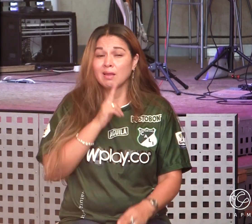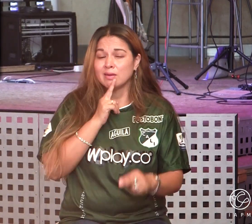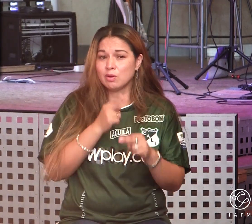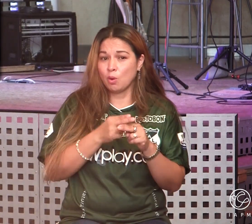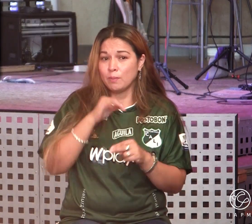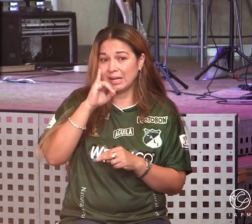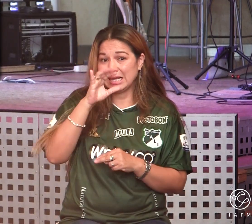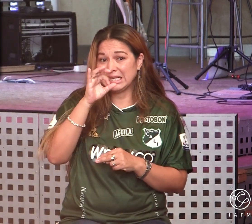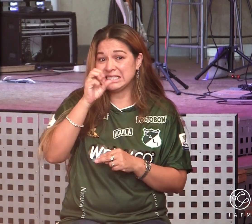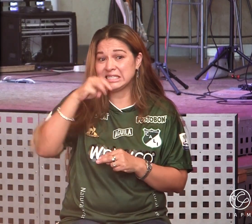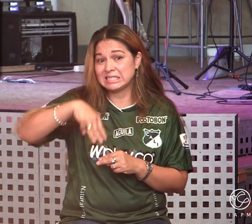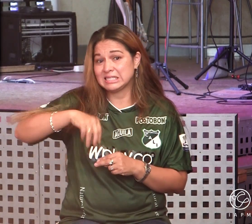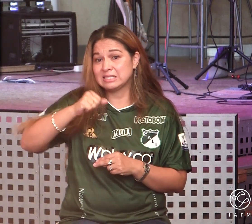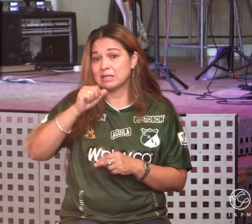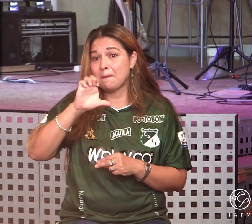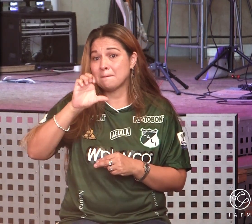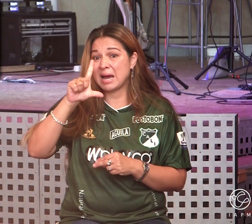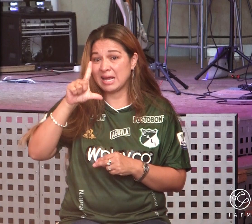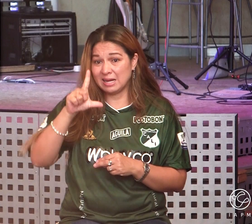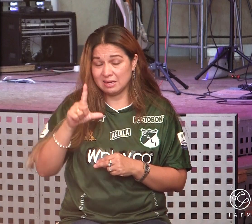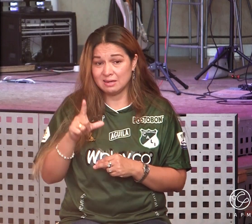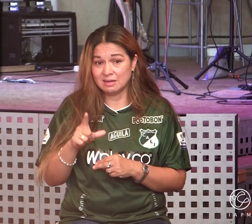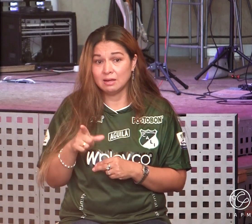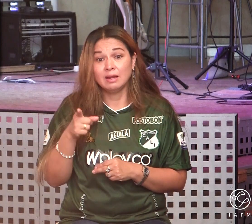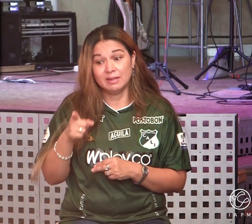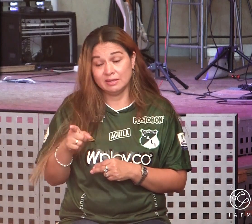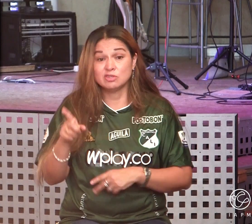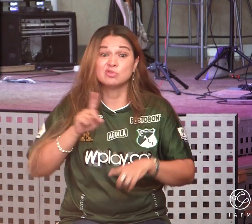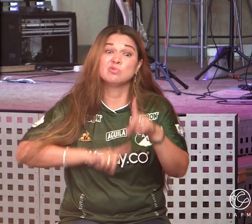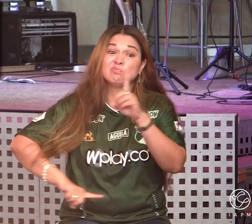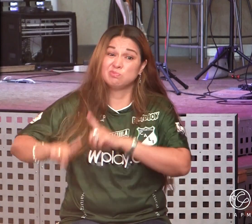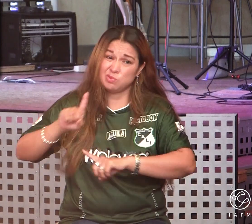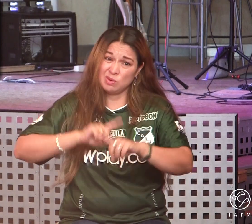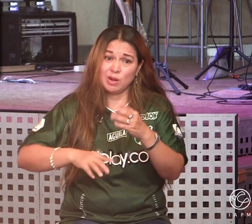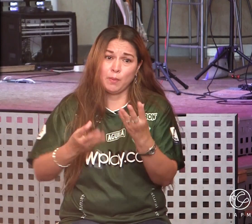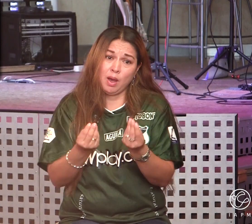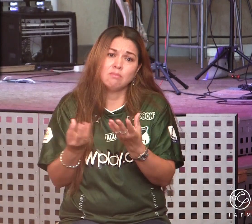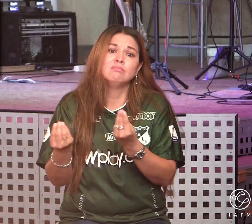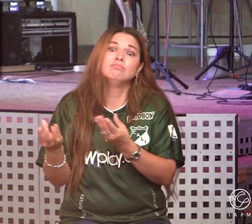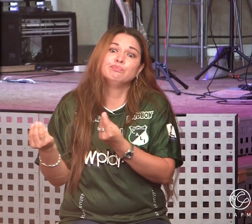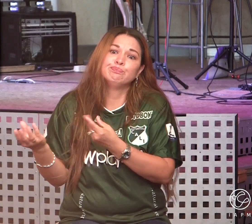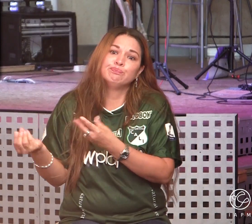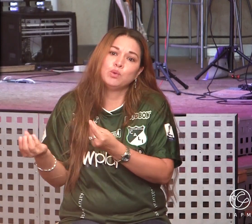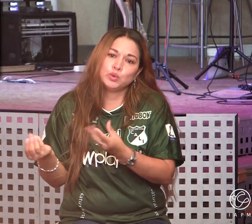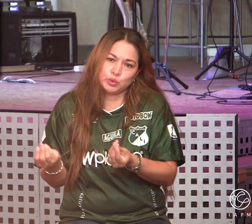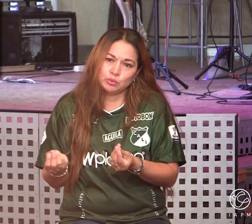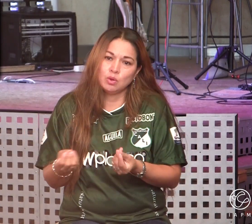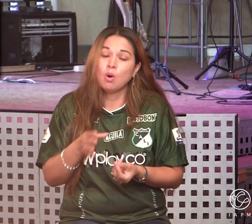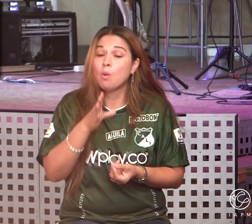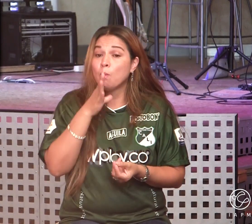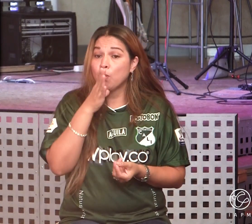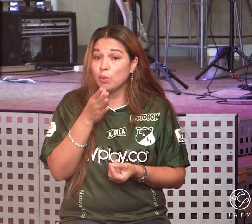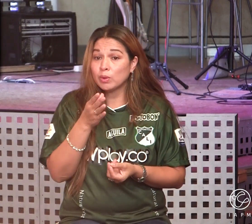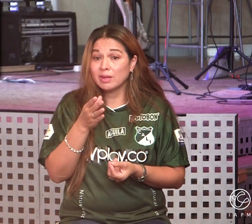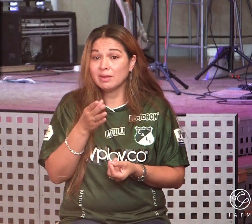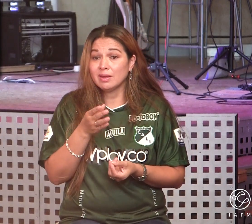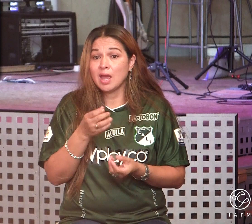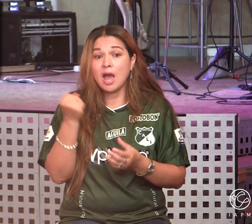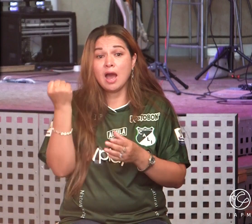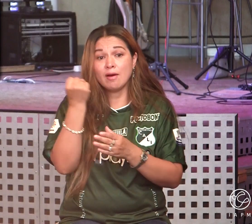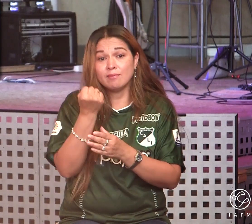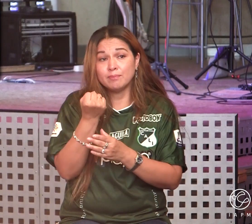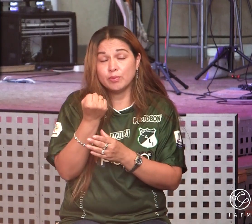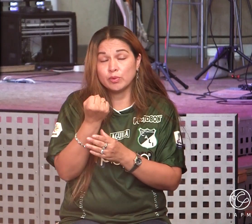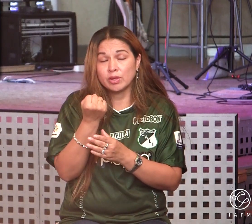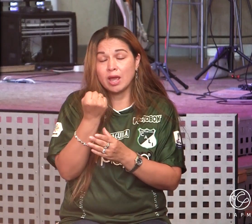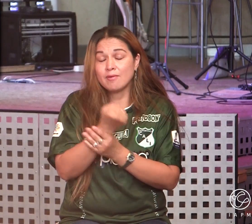sigue persiguiendo. En cuanto a la descendencia, como se dijera, de genealogía natural, no me refiero de genealogía espiritual. No sé si